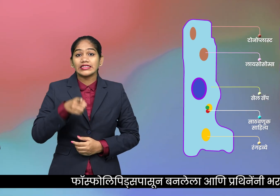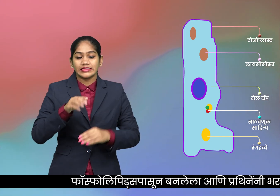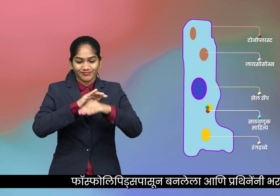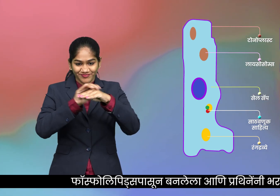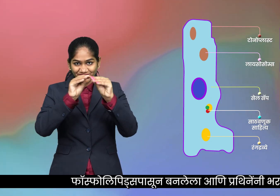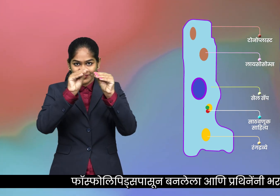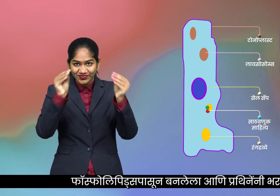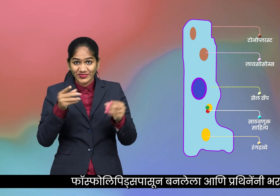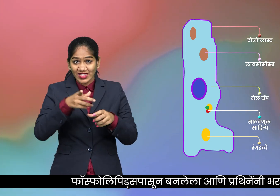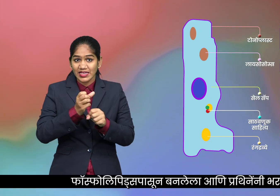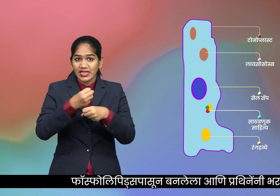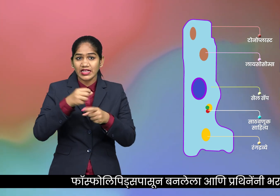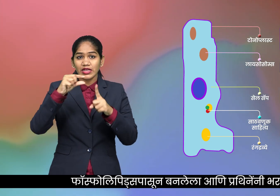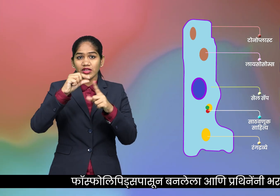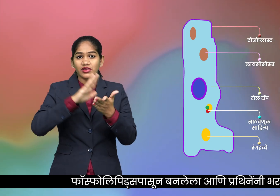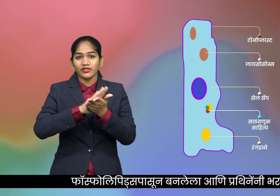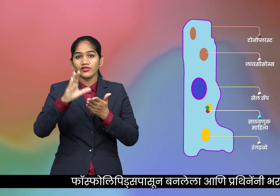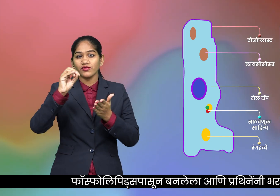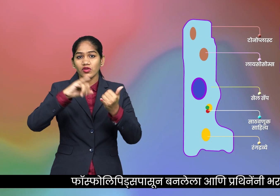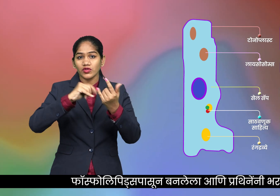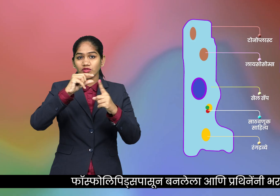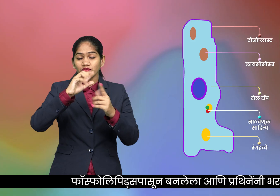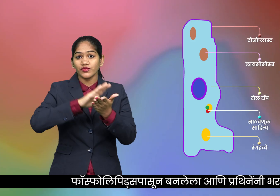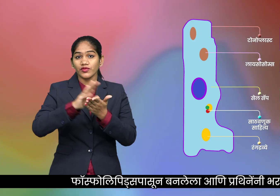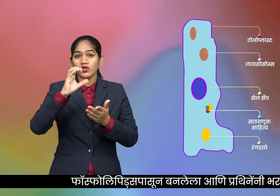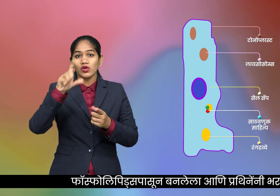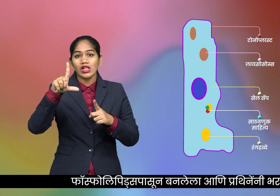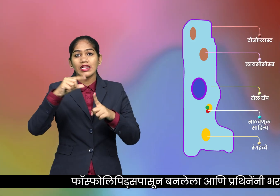फॉस्फोलिपिड्स पासून बनलेले आणि प्रथिनेनी भरलेले पडदा